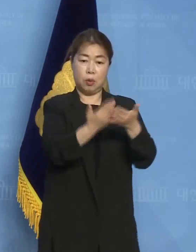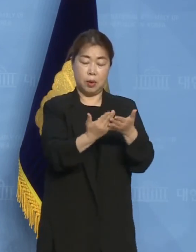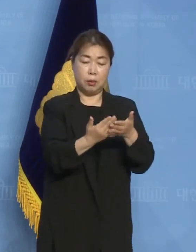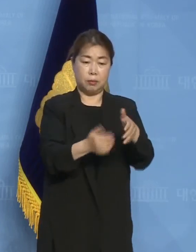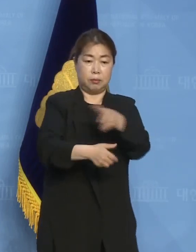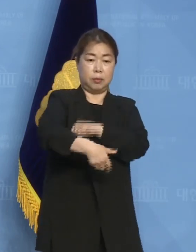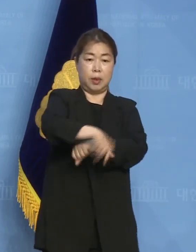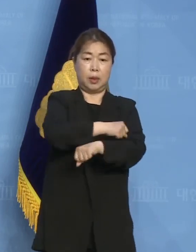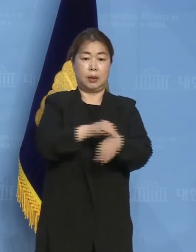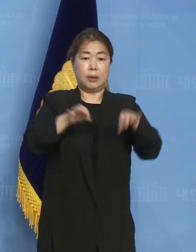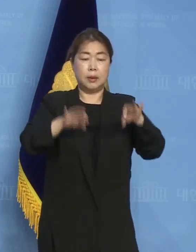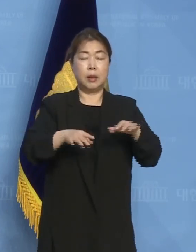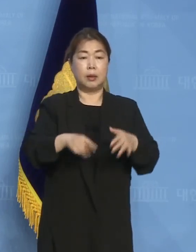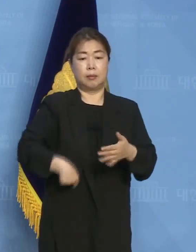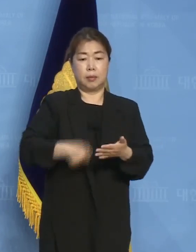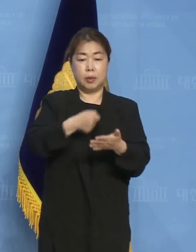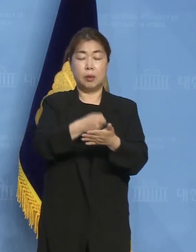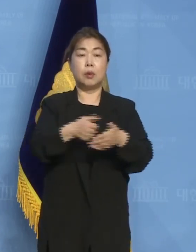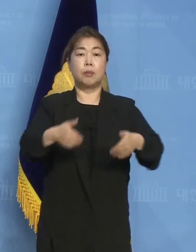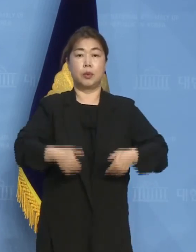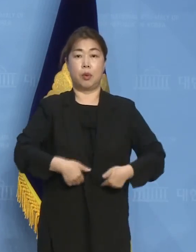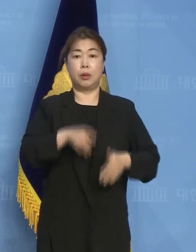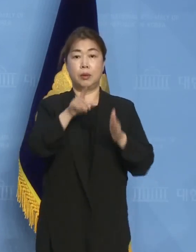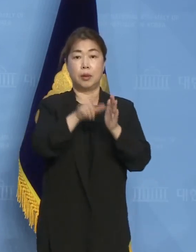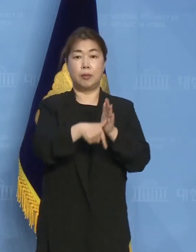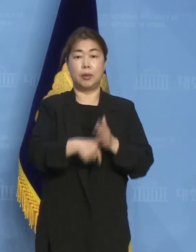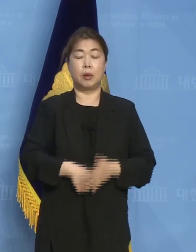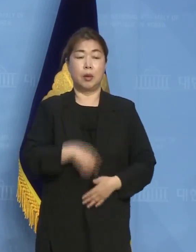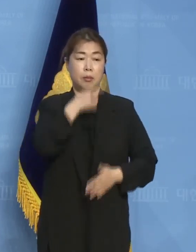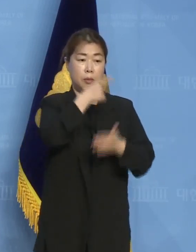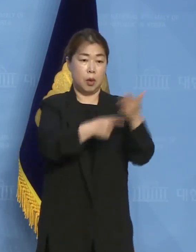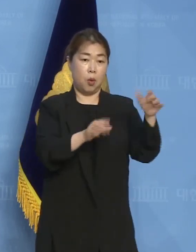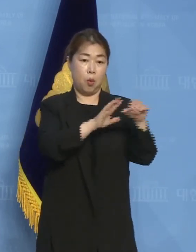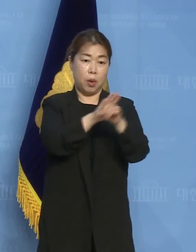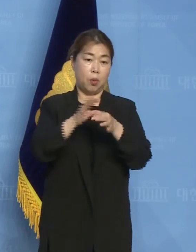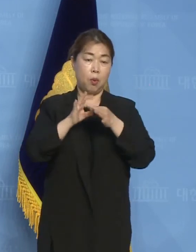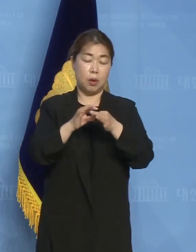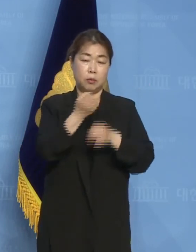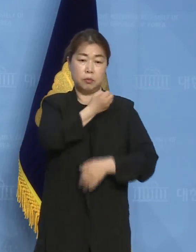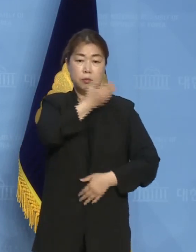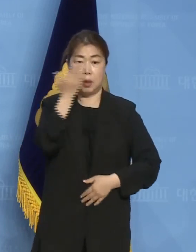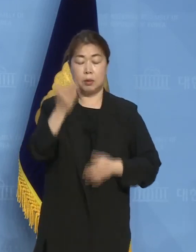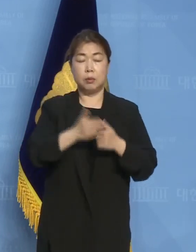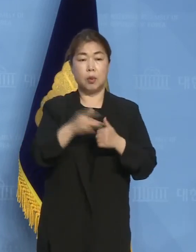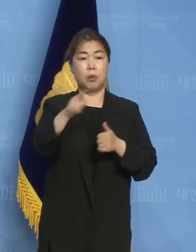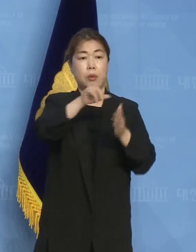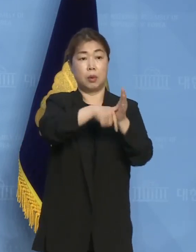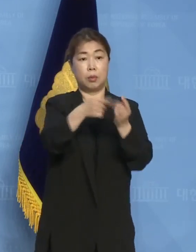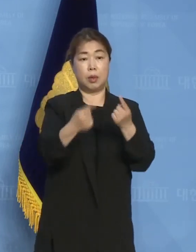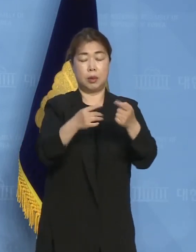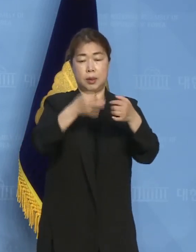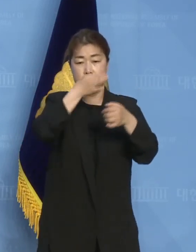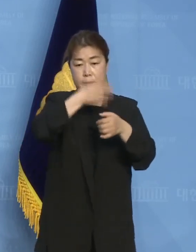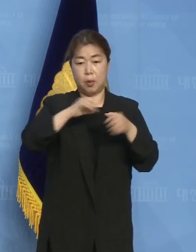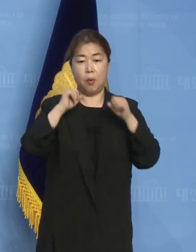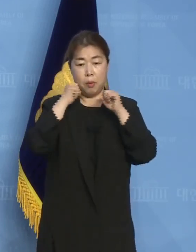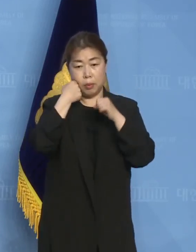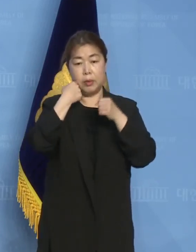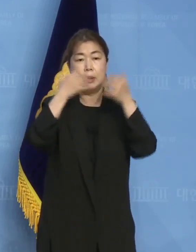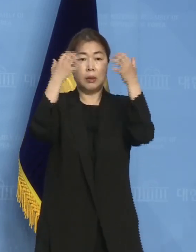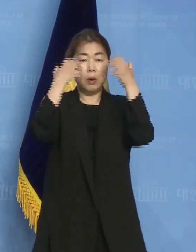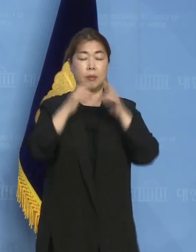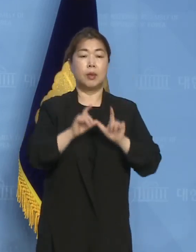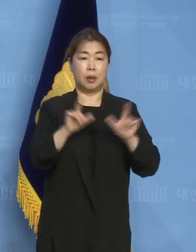과감하고 신속한 결단이 필요할 때입니다. 수해와 코로나19의 대유행으로 그 어느 때보다 힘겨운